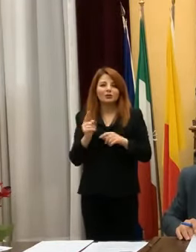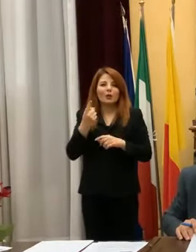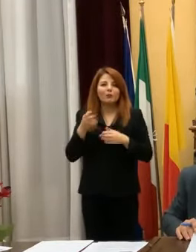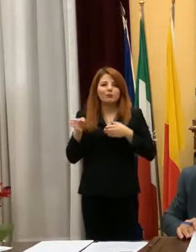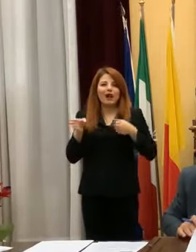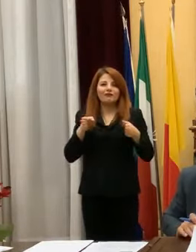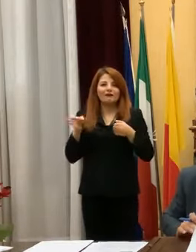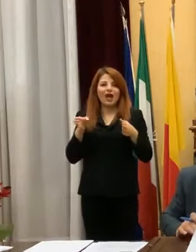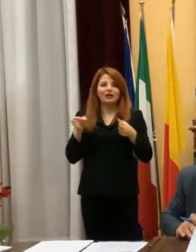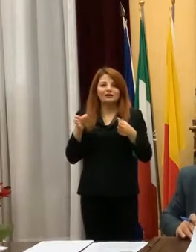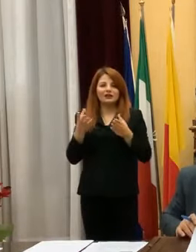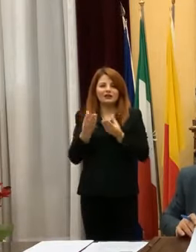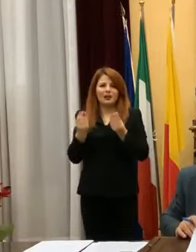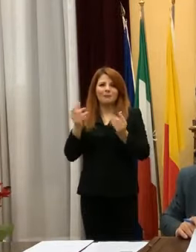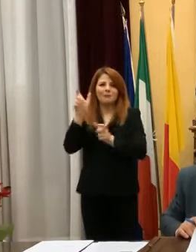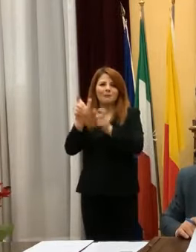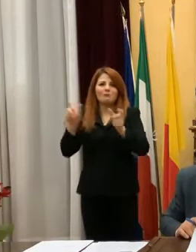presentatori